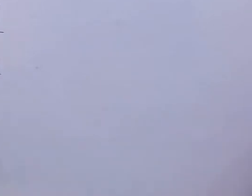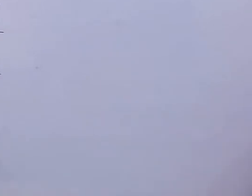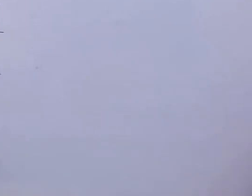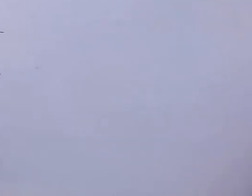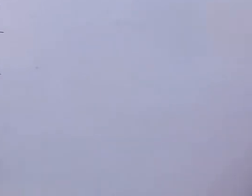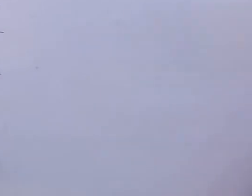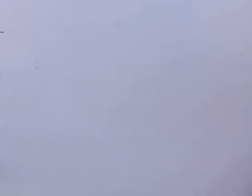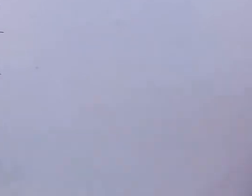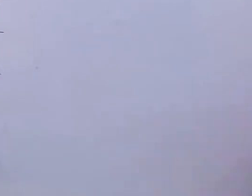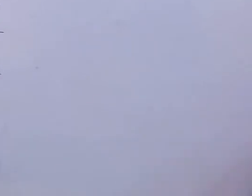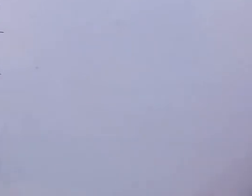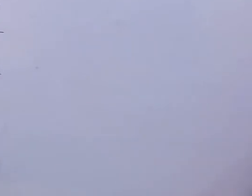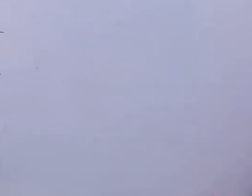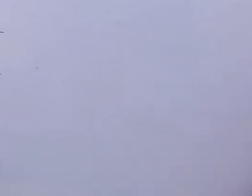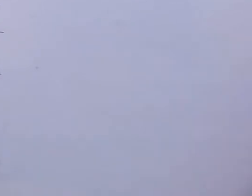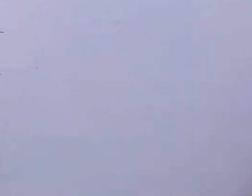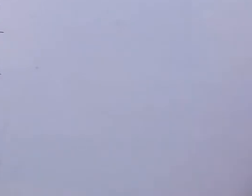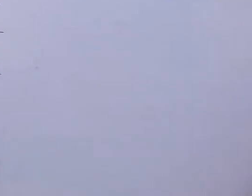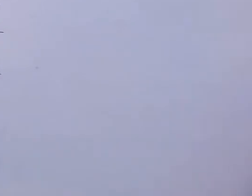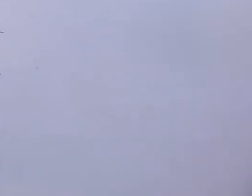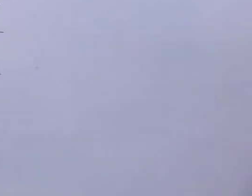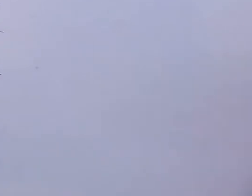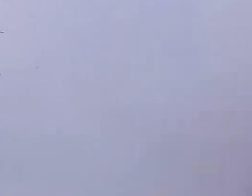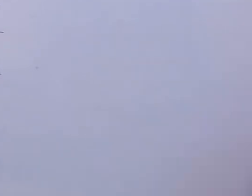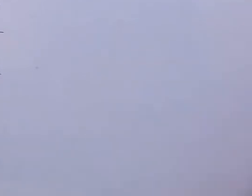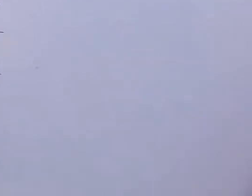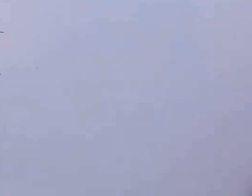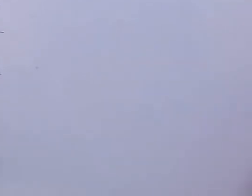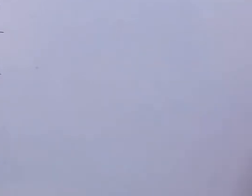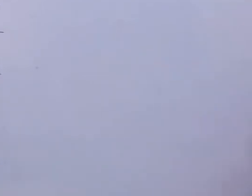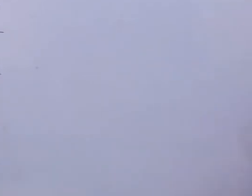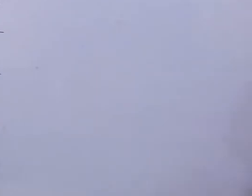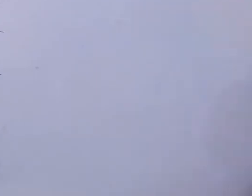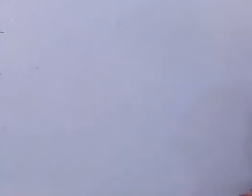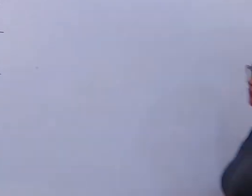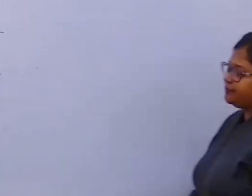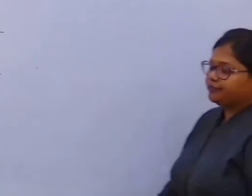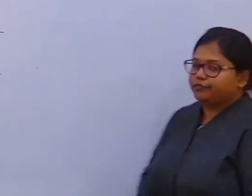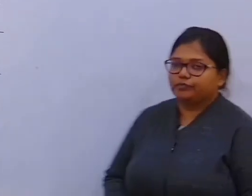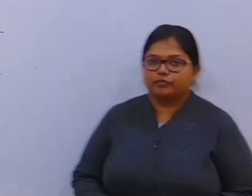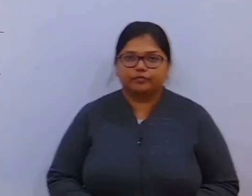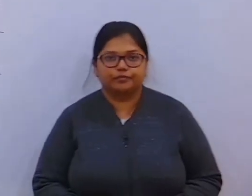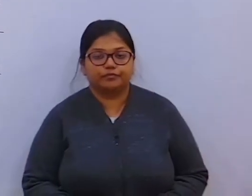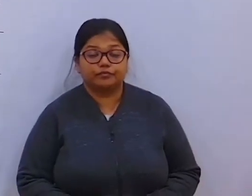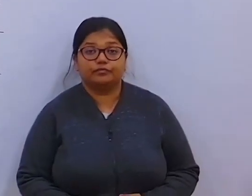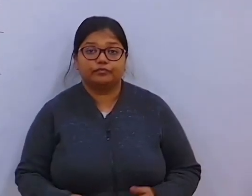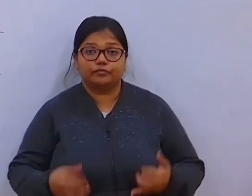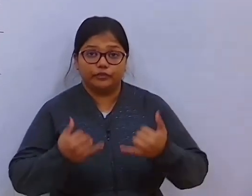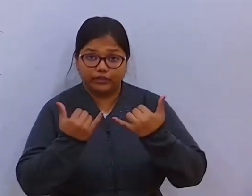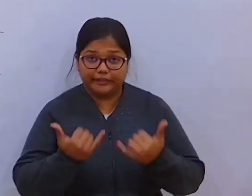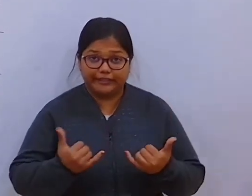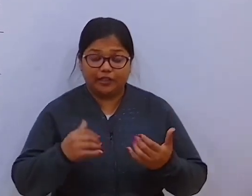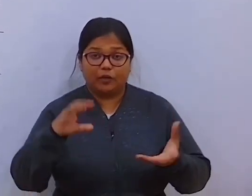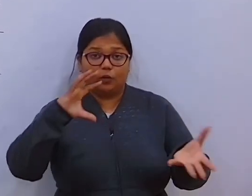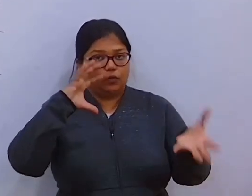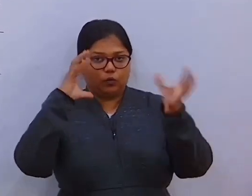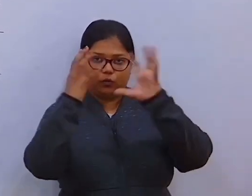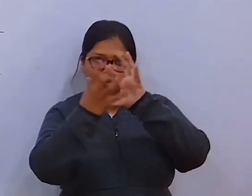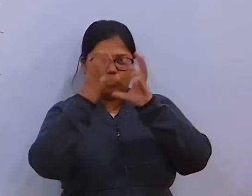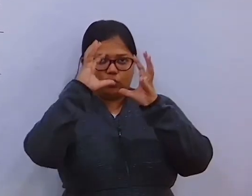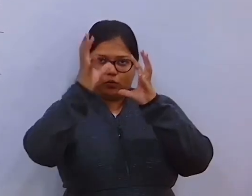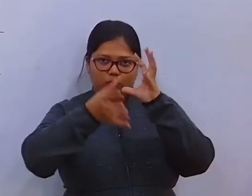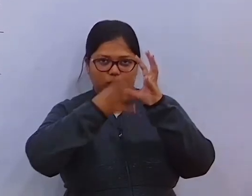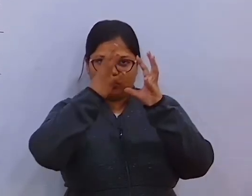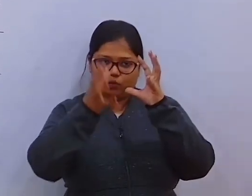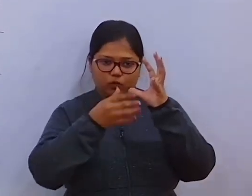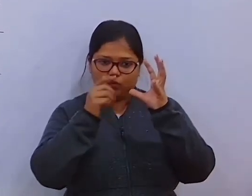पड़ रहा है, ये वहां की जलवायु पे निर्भर करता है। अगर मान लो जाए कोई कंट्री यहाँ पर पड़ रही है, तो डेट मीन्स